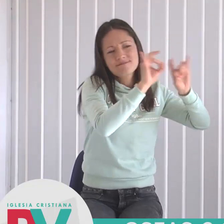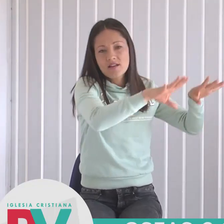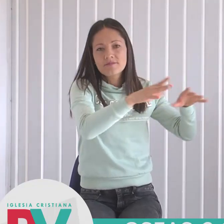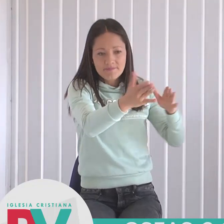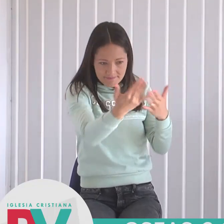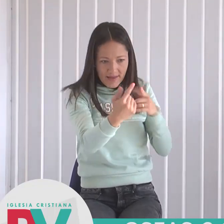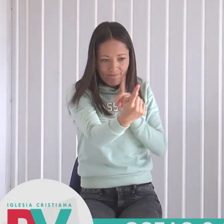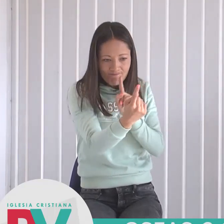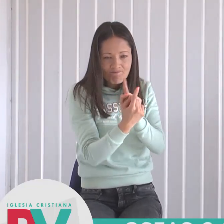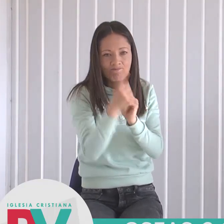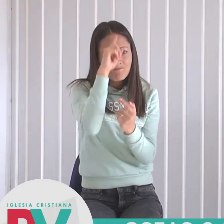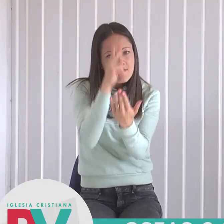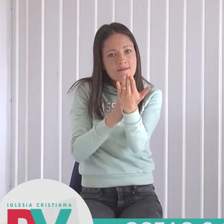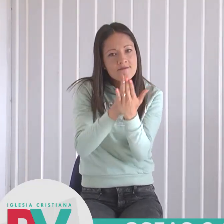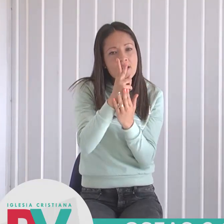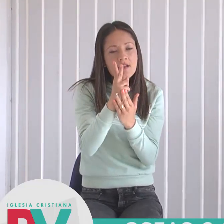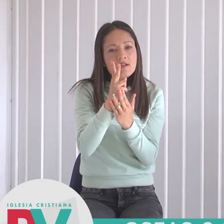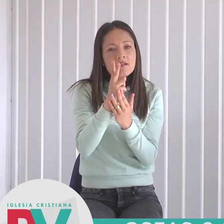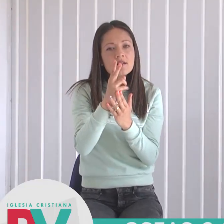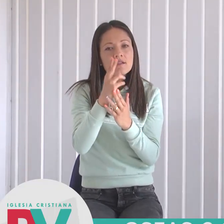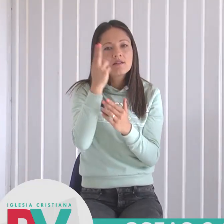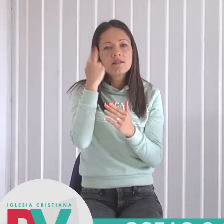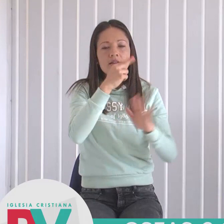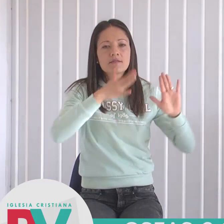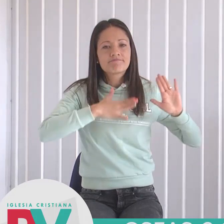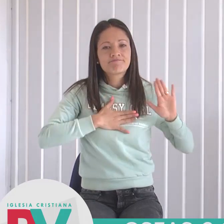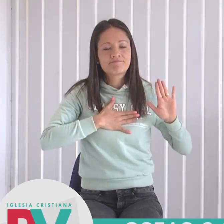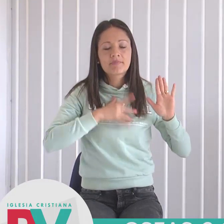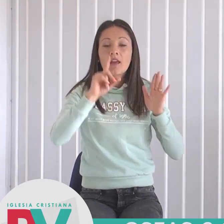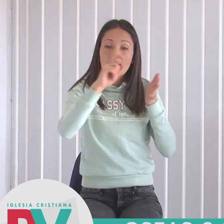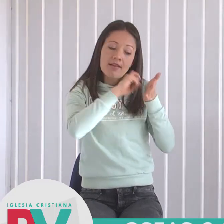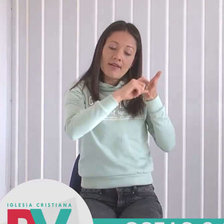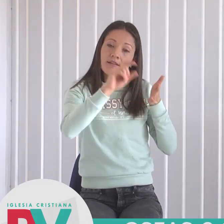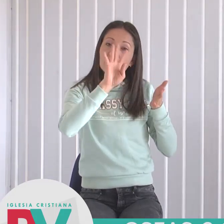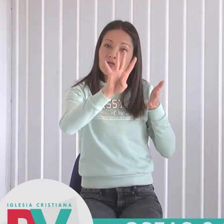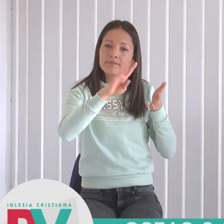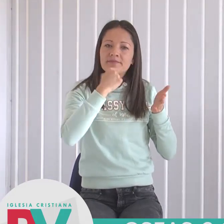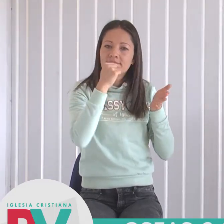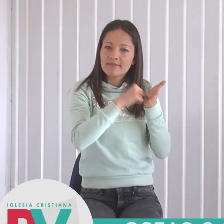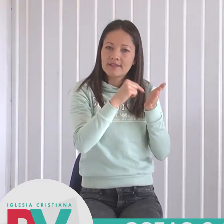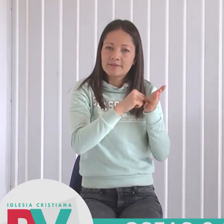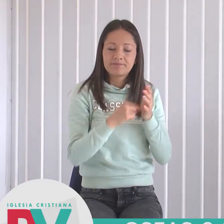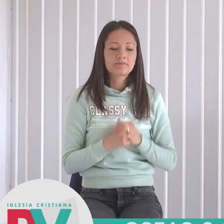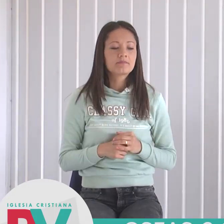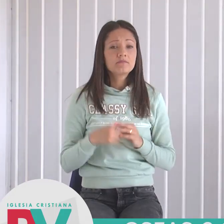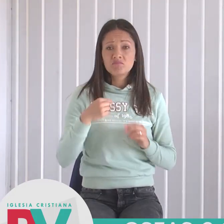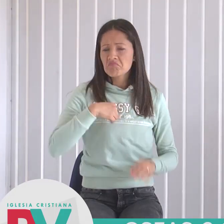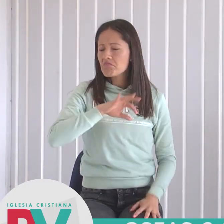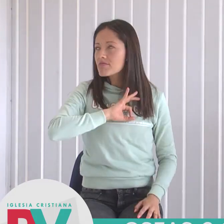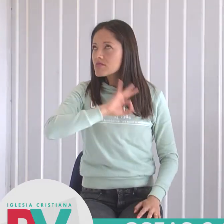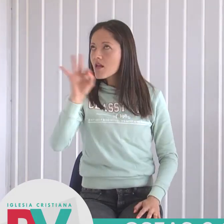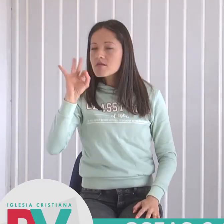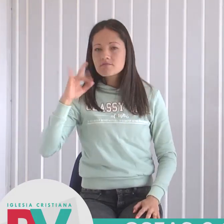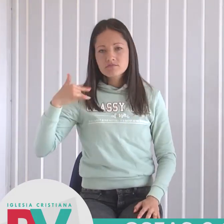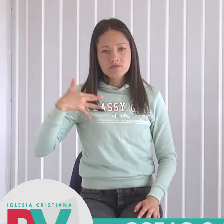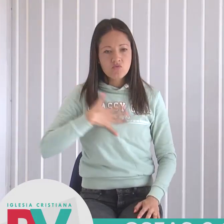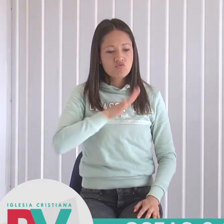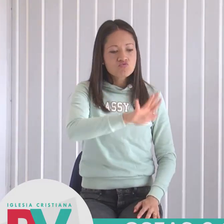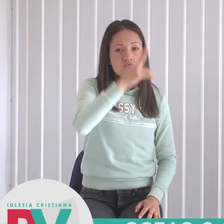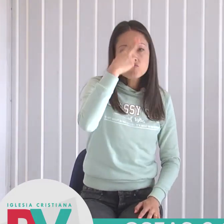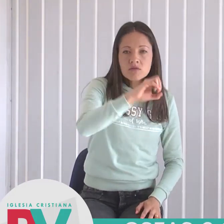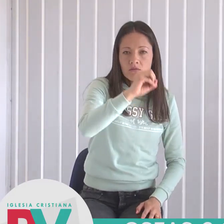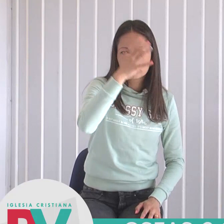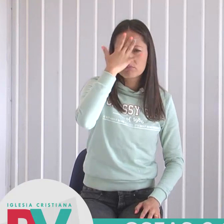sean fieles al pacto que hemos hecho. Versículo número 4 dice: ni tendré misericordia de sus hijos, porque son hijos de